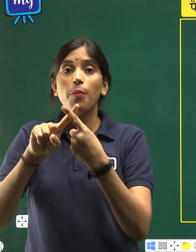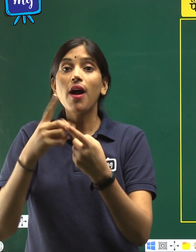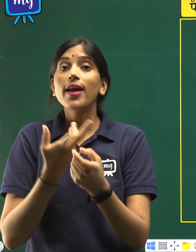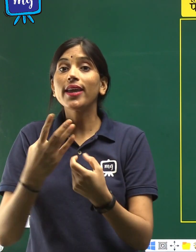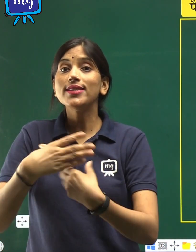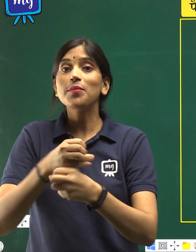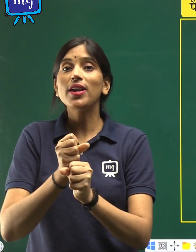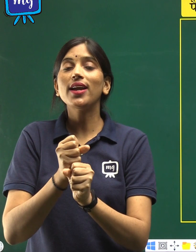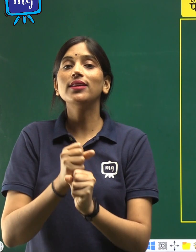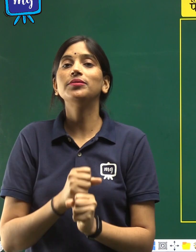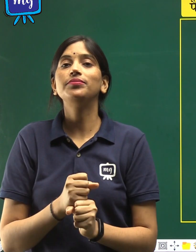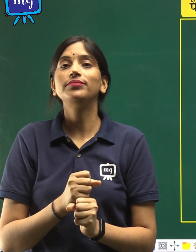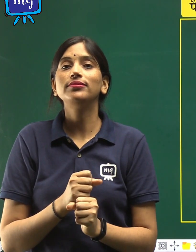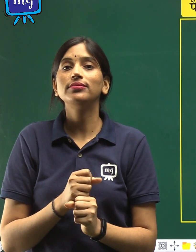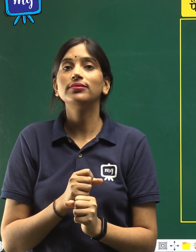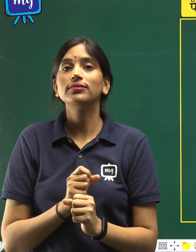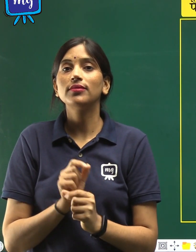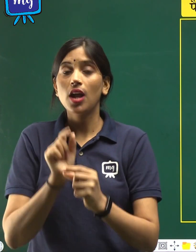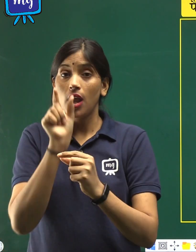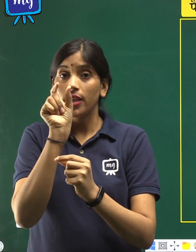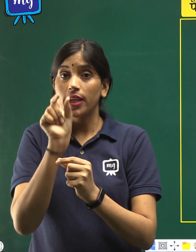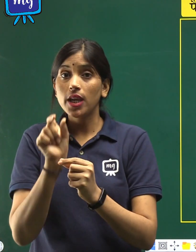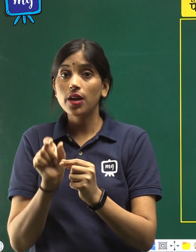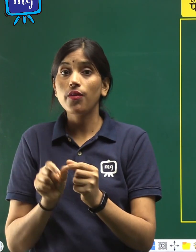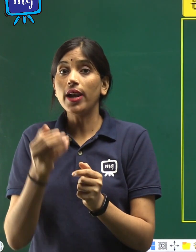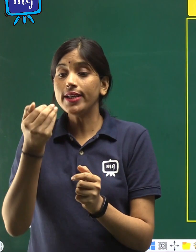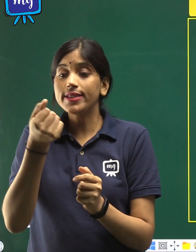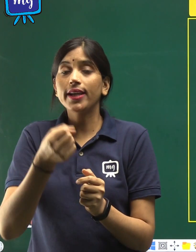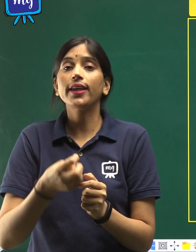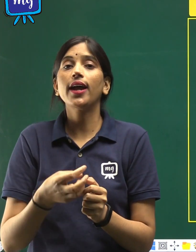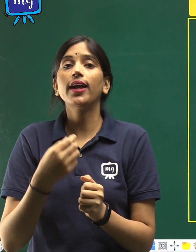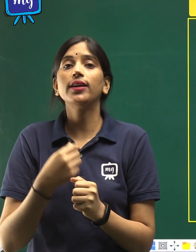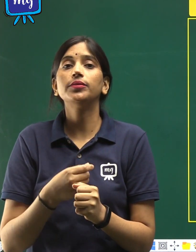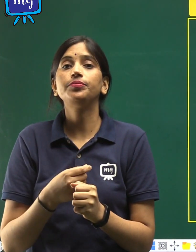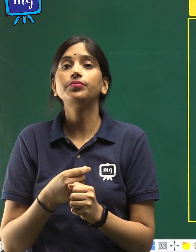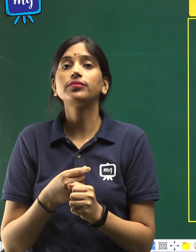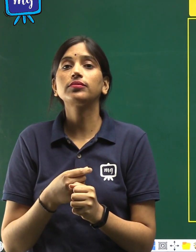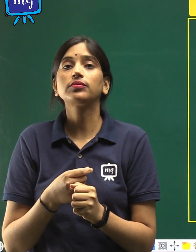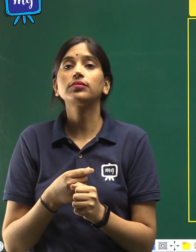बनाएं। ये वाले जो संख्या है,